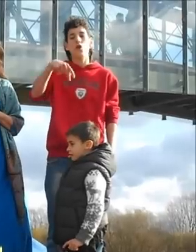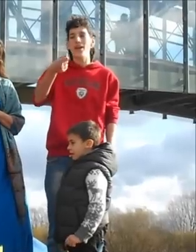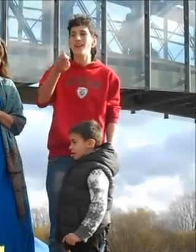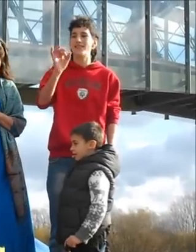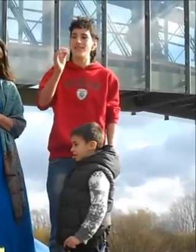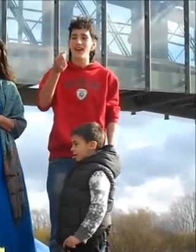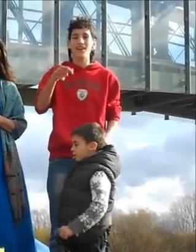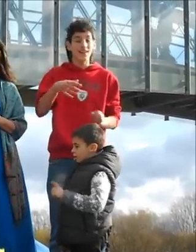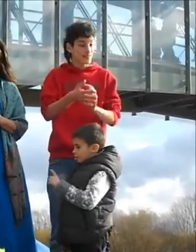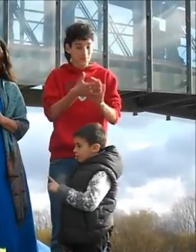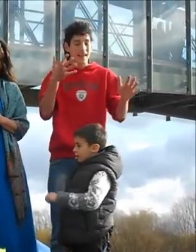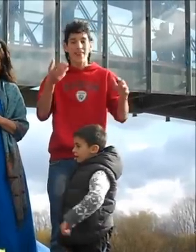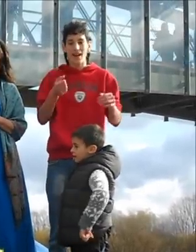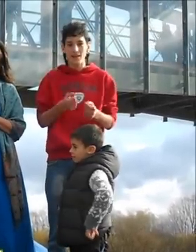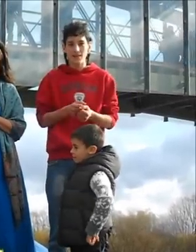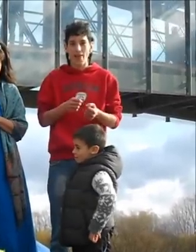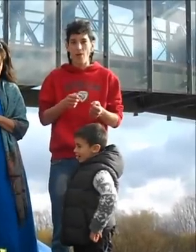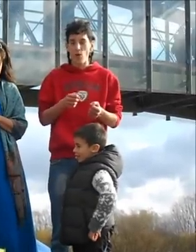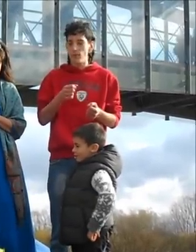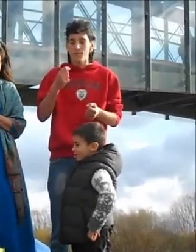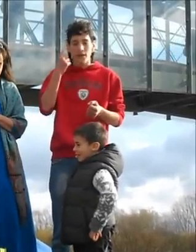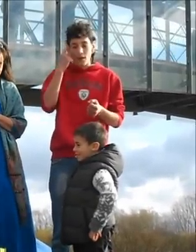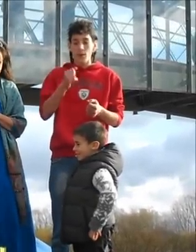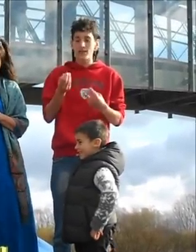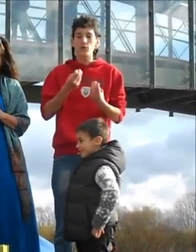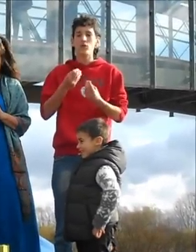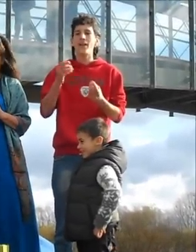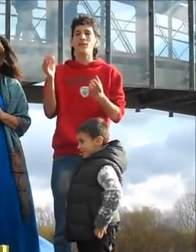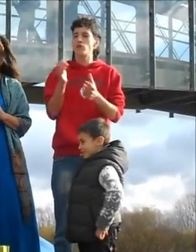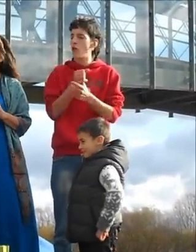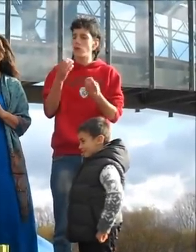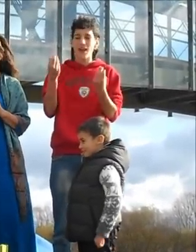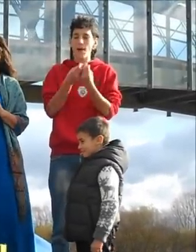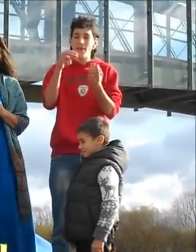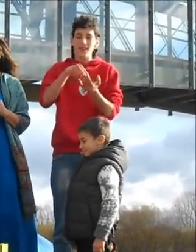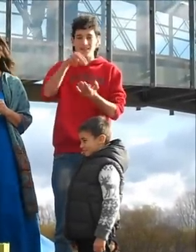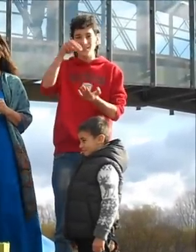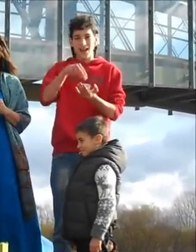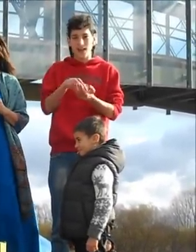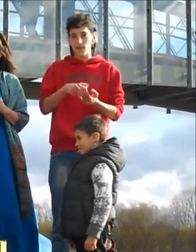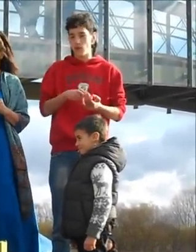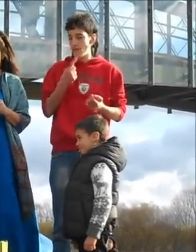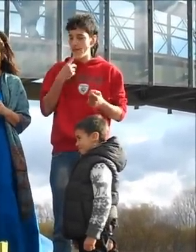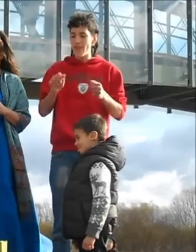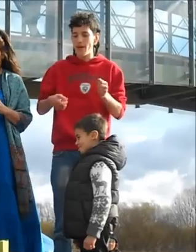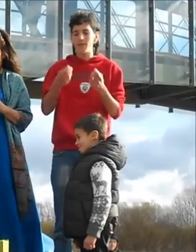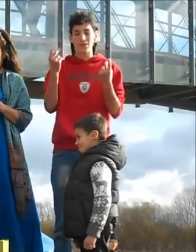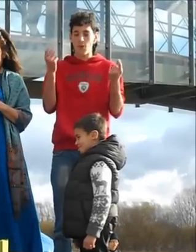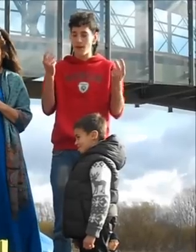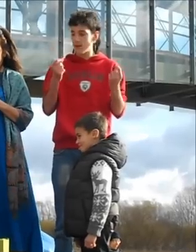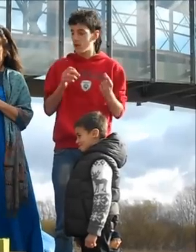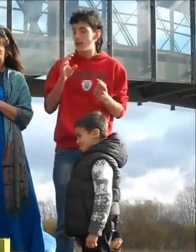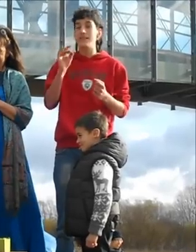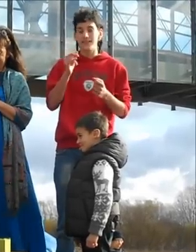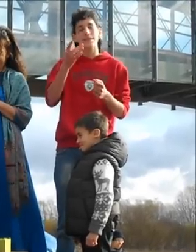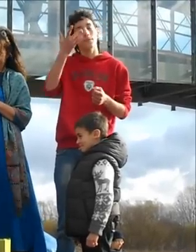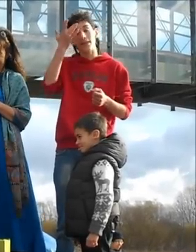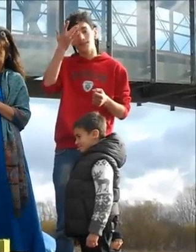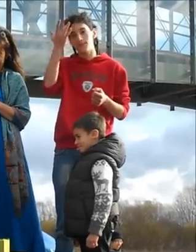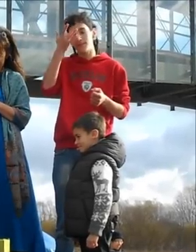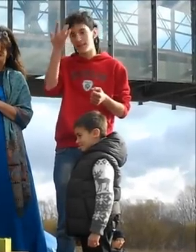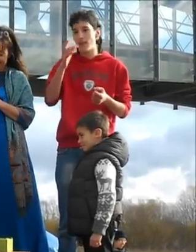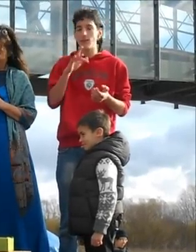Jonathan, te has adelantado. Recuerda que debemos dar todos a la vez el salto. Dice un zapatero bailón. Sí, me he